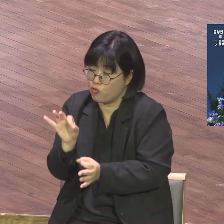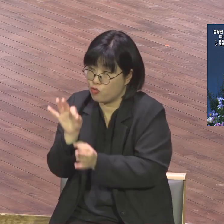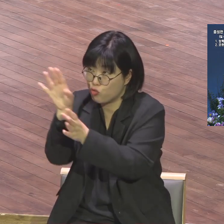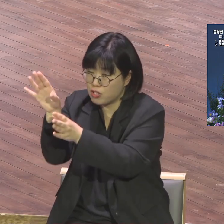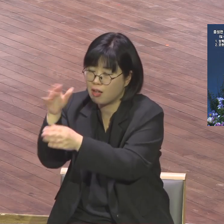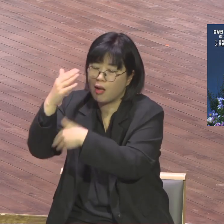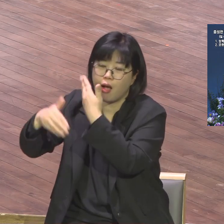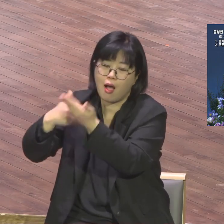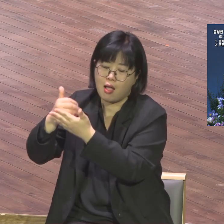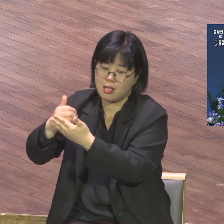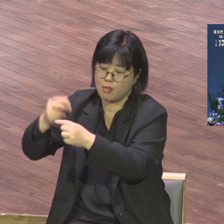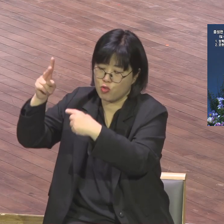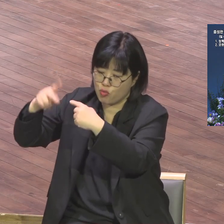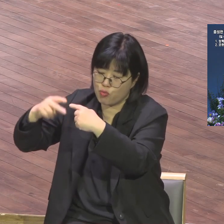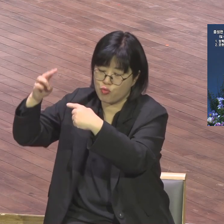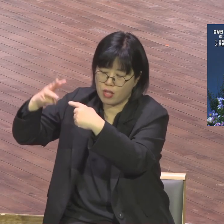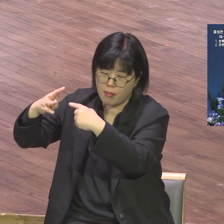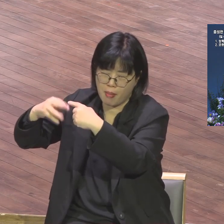믿어주세요.